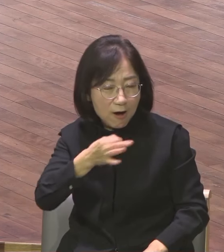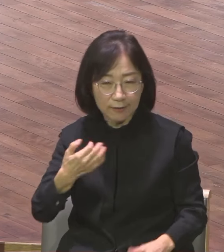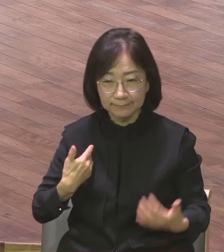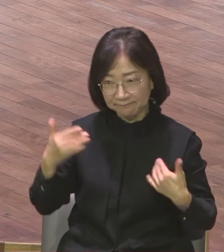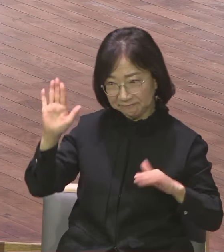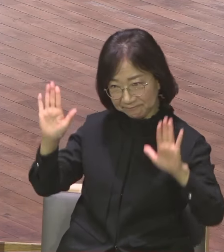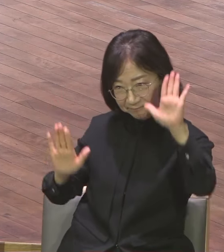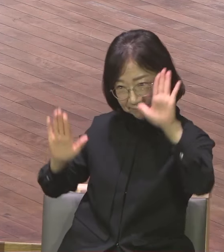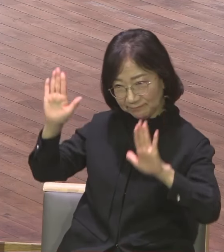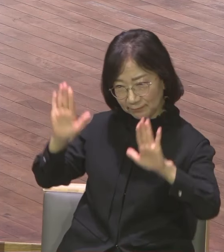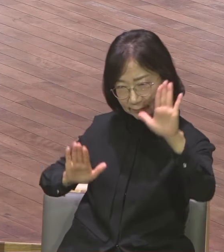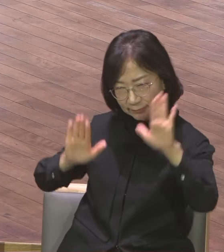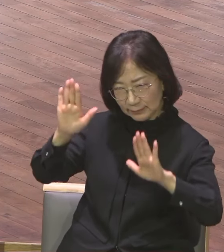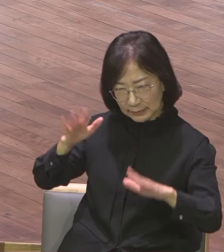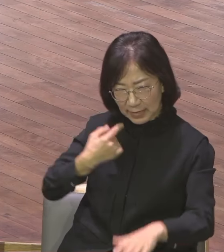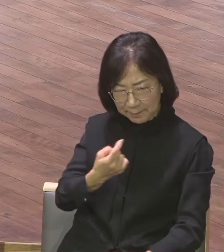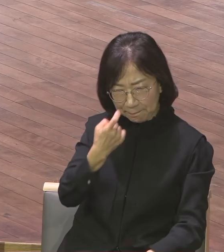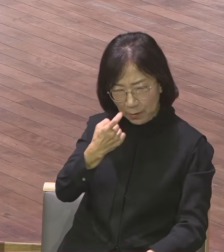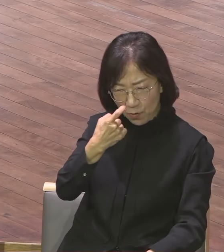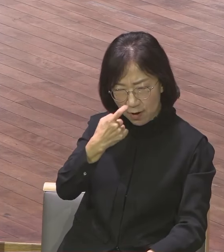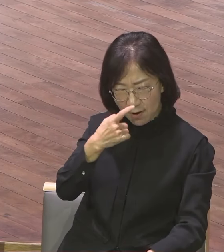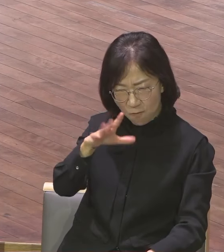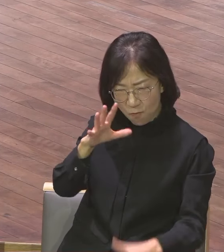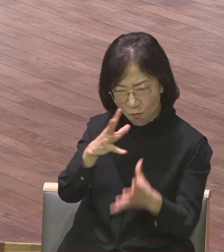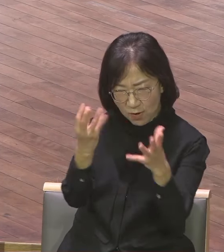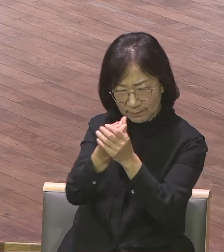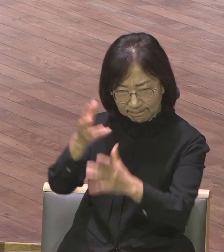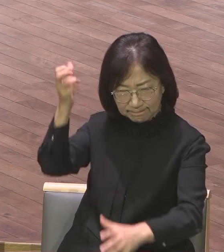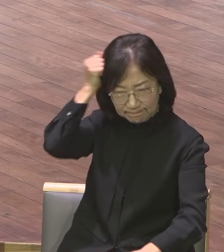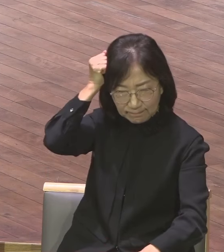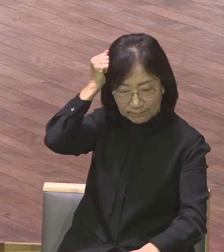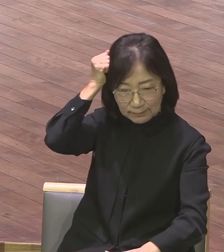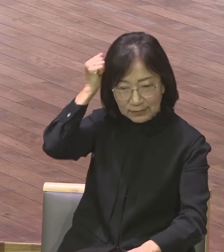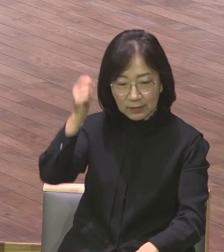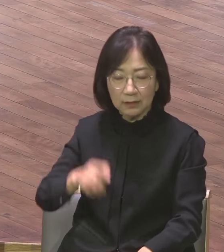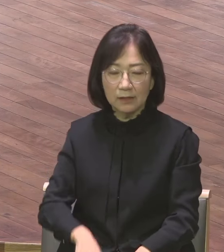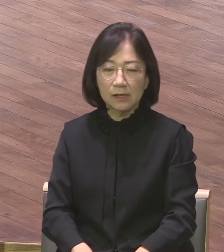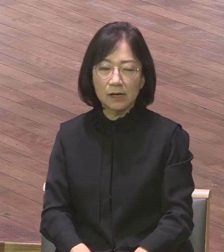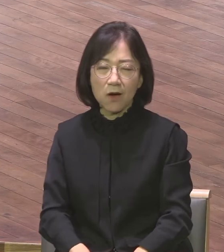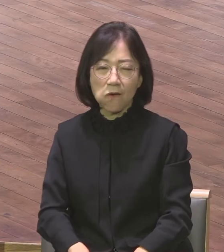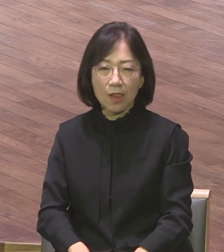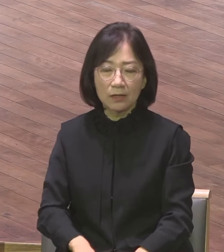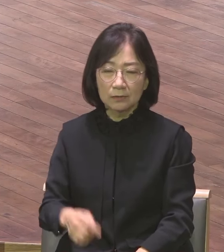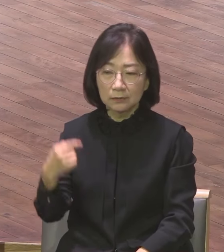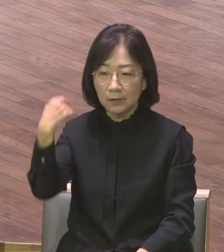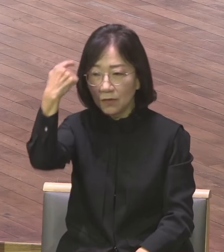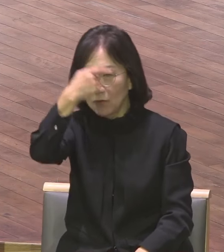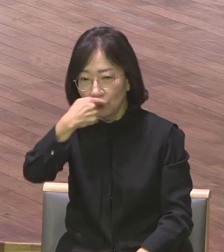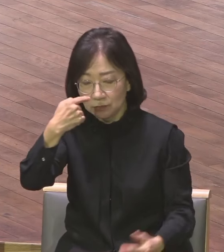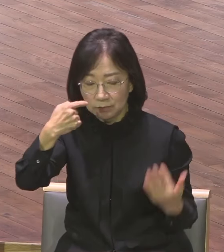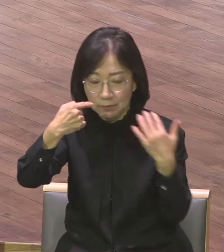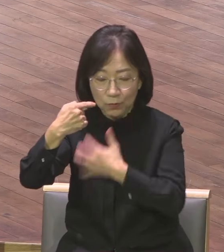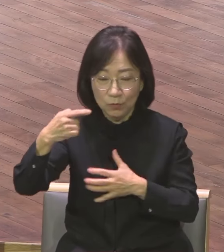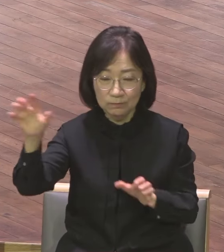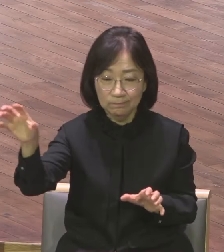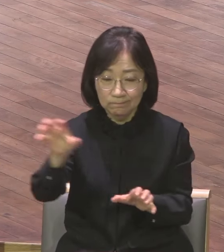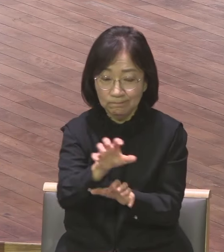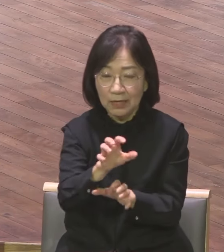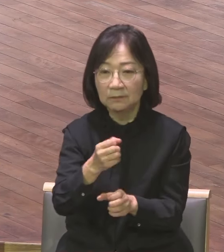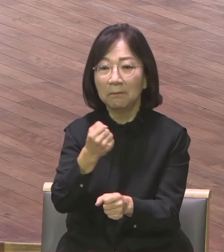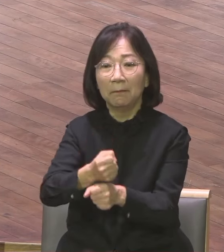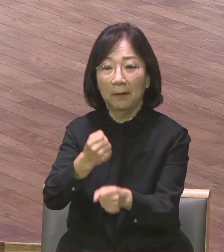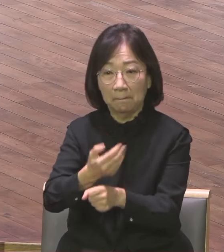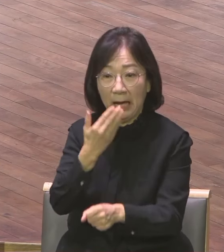추억까지 다 그렇게 똑같이 합성할 수 있는 기술이 그렇게 늘어가지고 미국에는